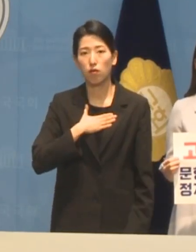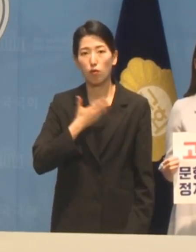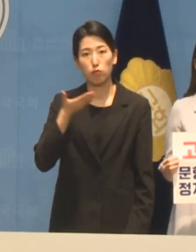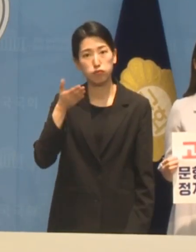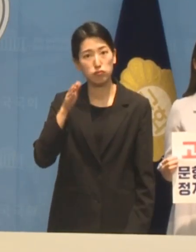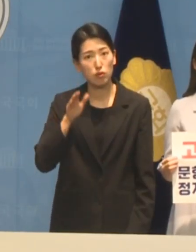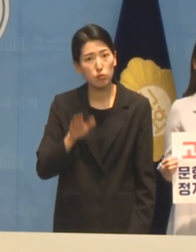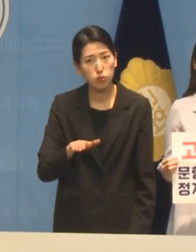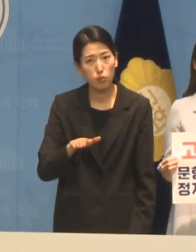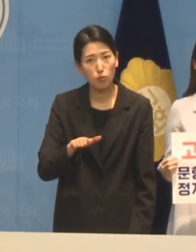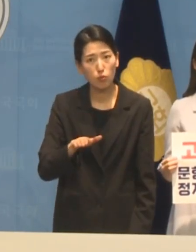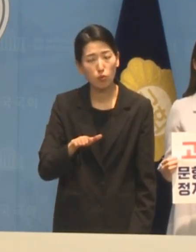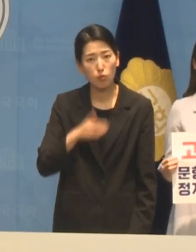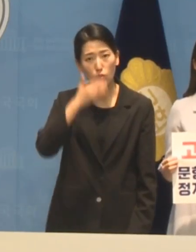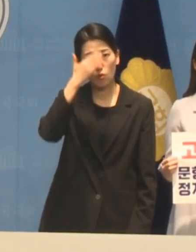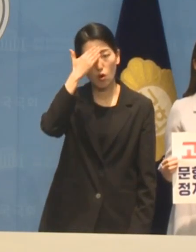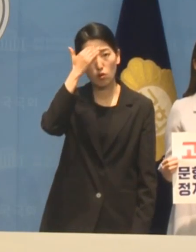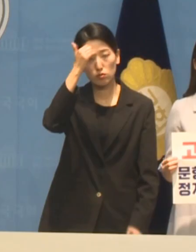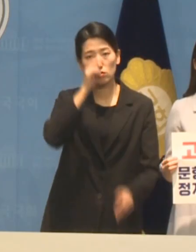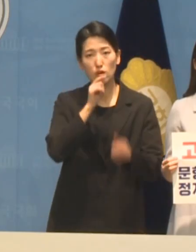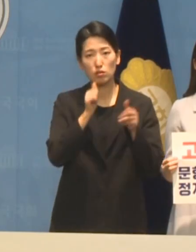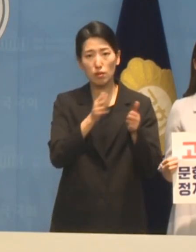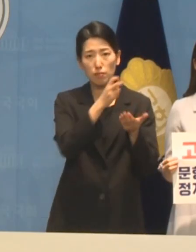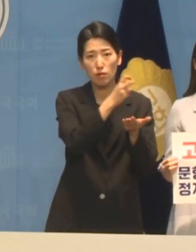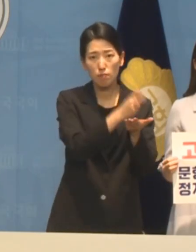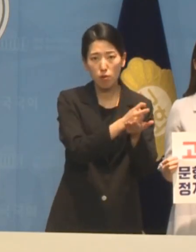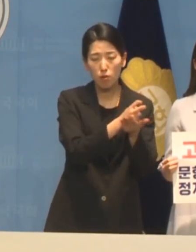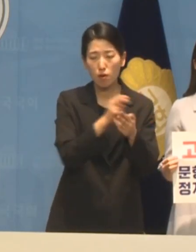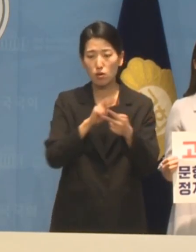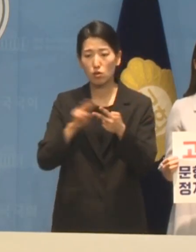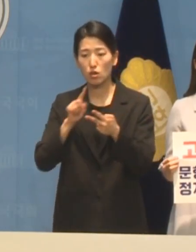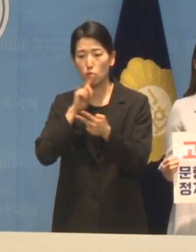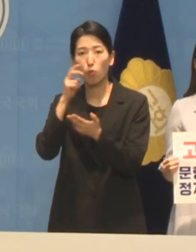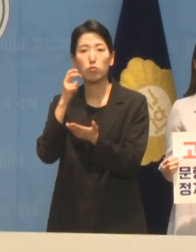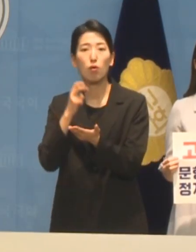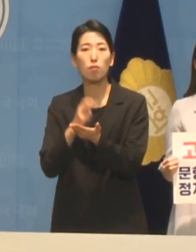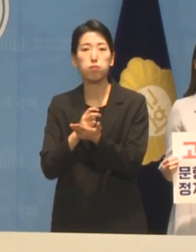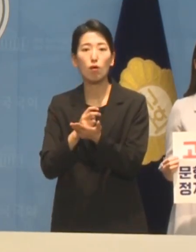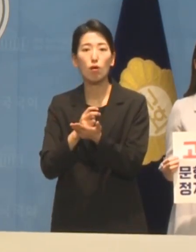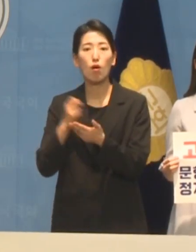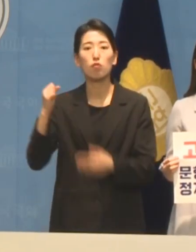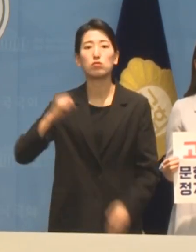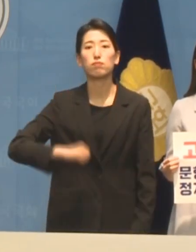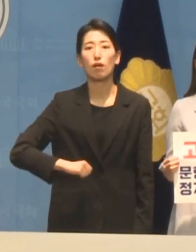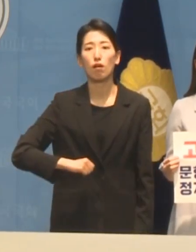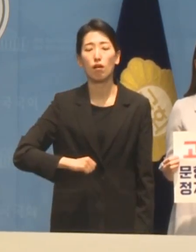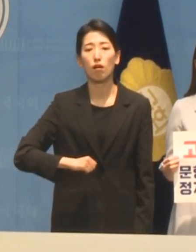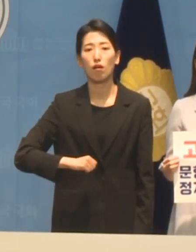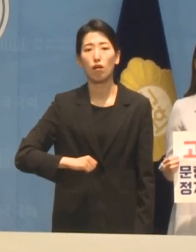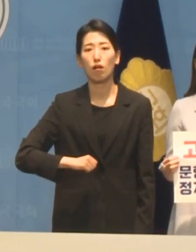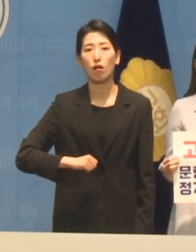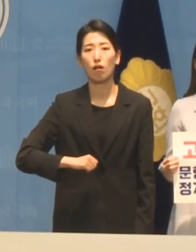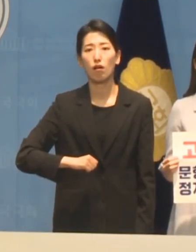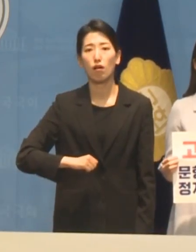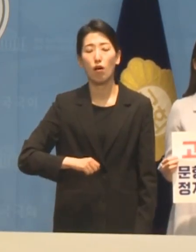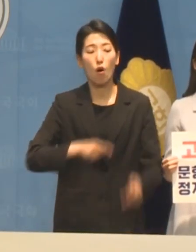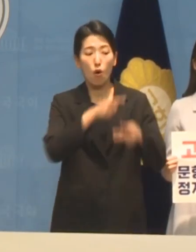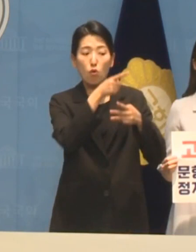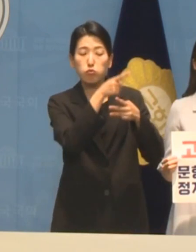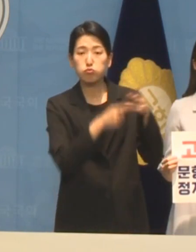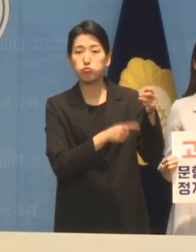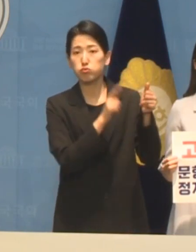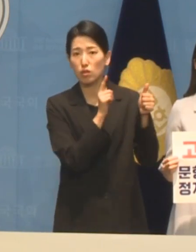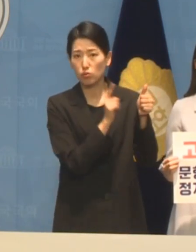헌법재판소법과 형사소송법 등을 위반하여 심판지휘권을 남용하고 피소추인